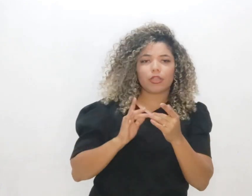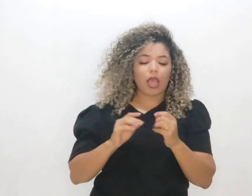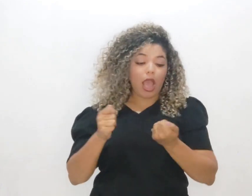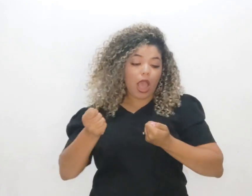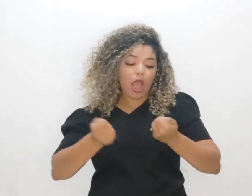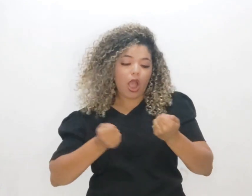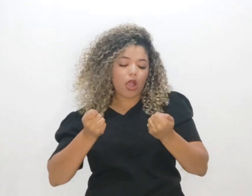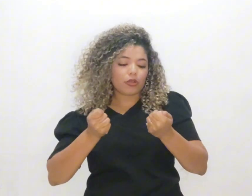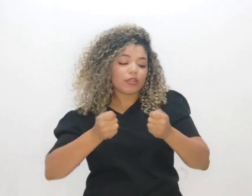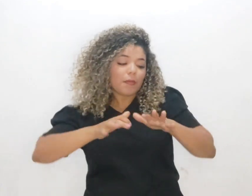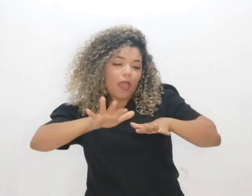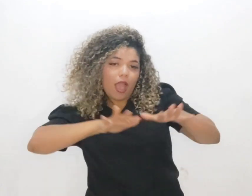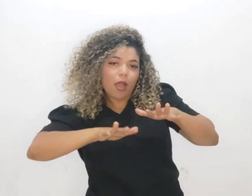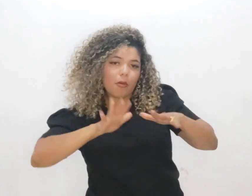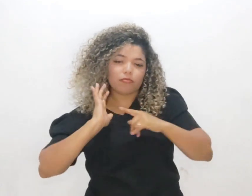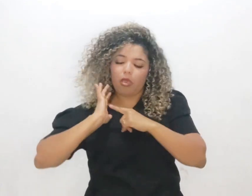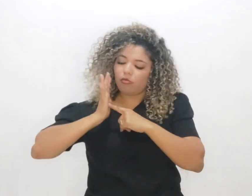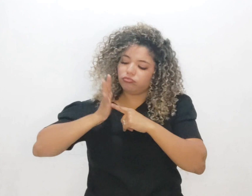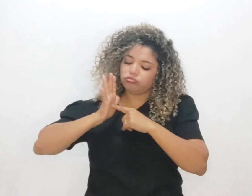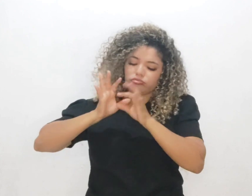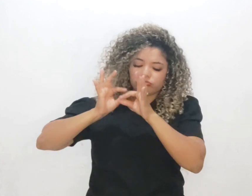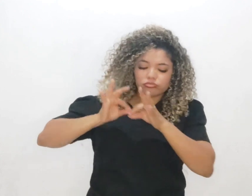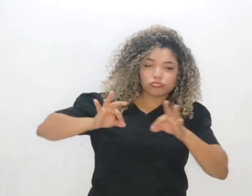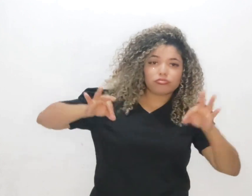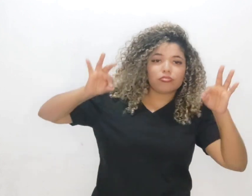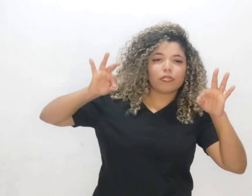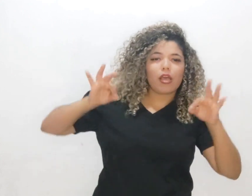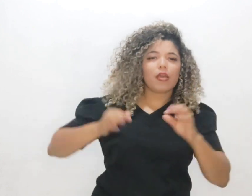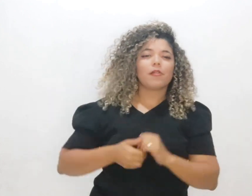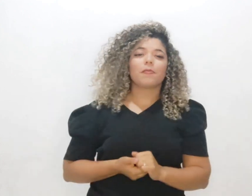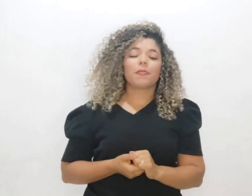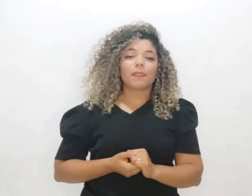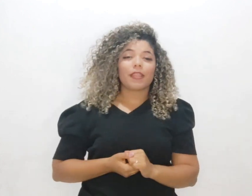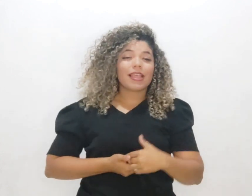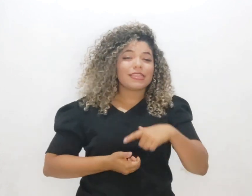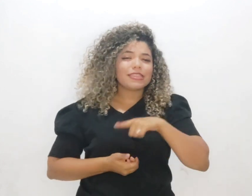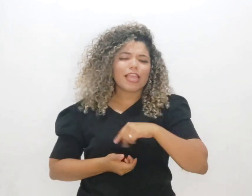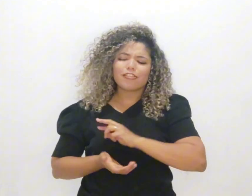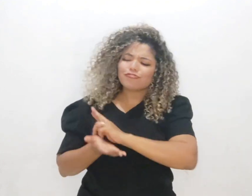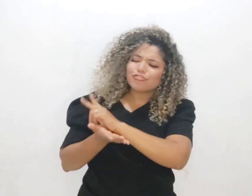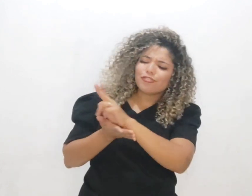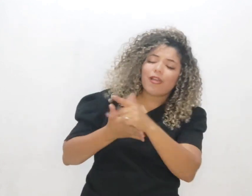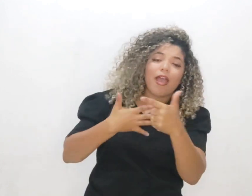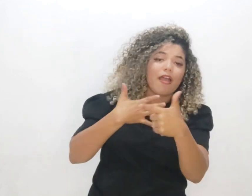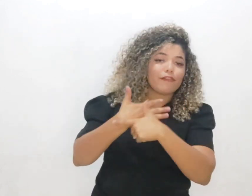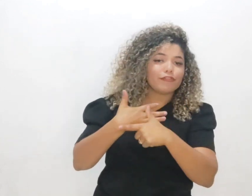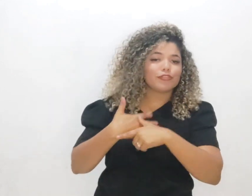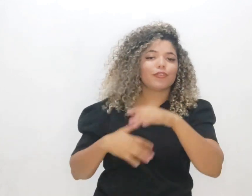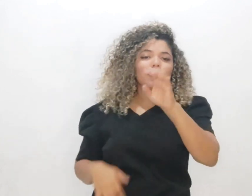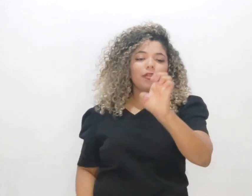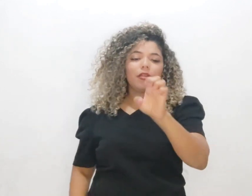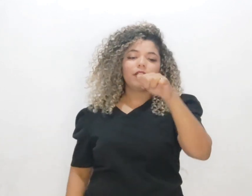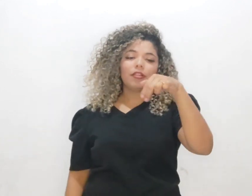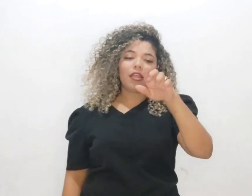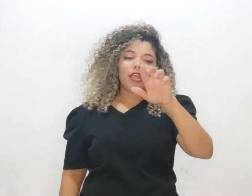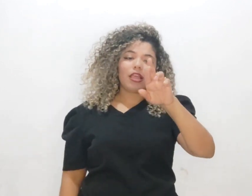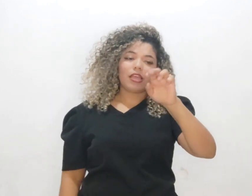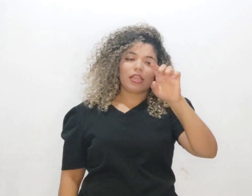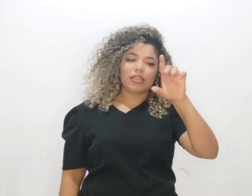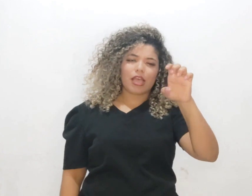ao movimento dos motores. As diversas engrenagens têm diversas funções também. Temos engrenagens que vão